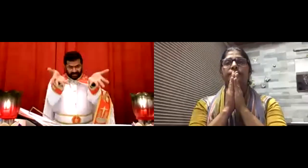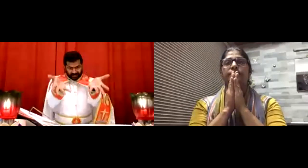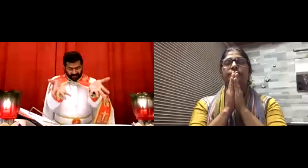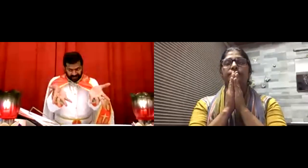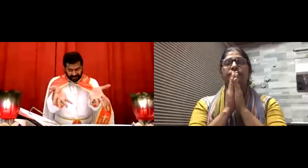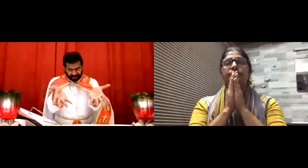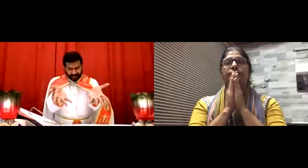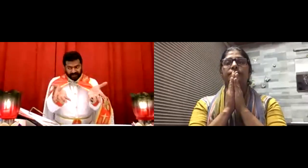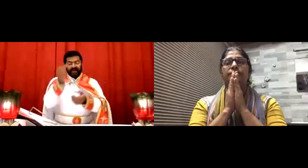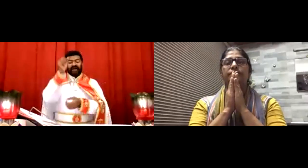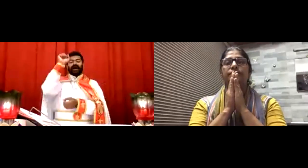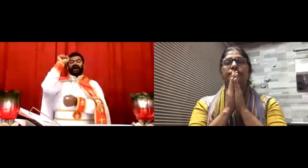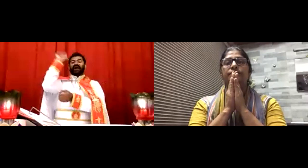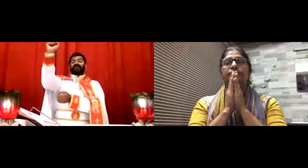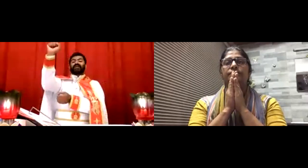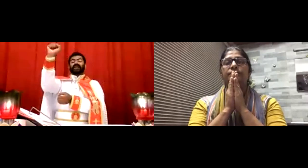വർഷിക്കട്ടെ.